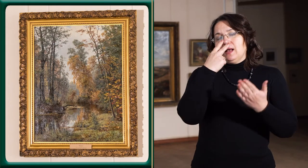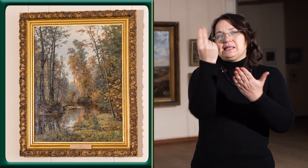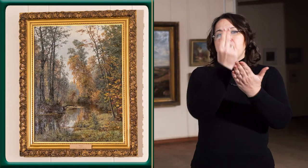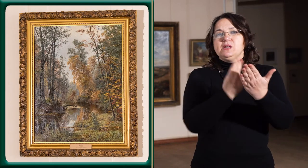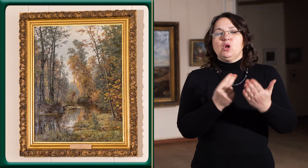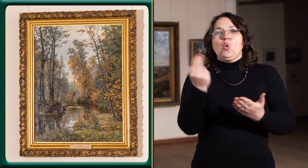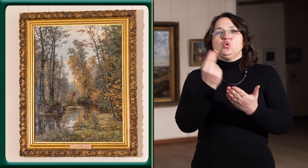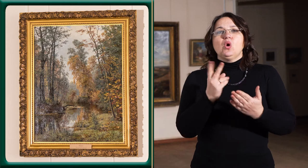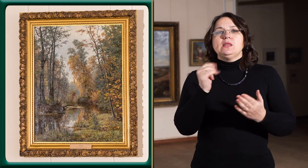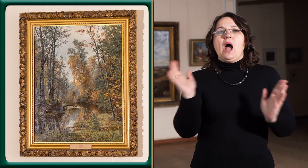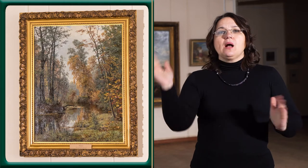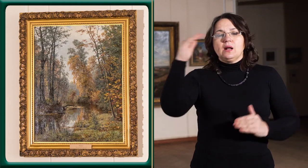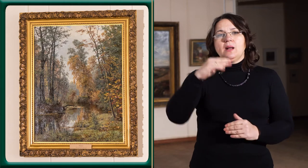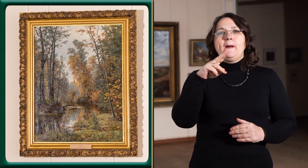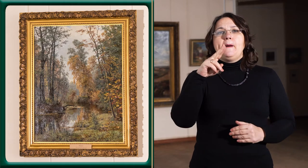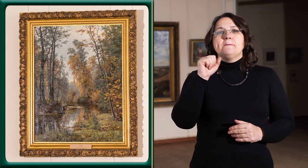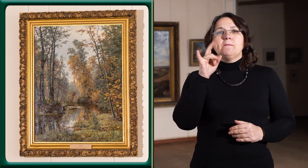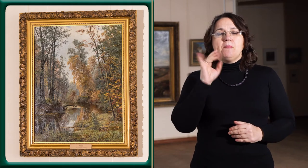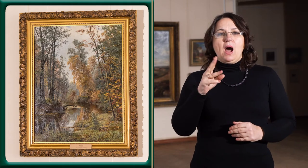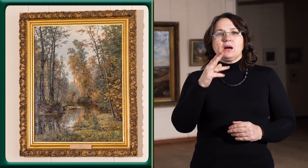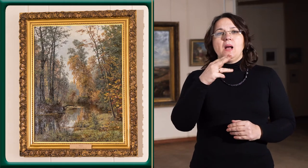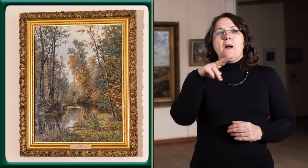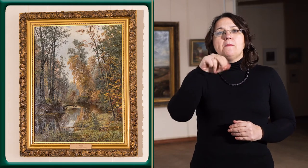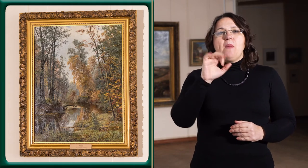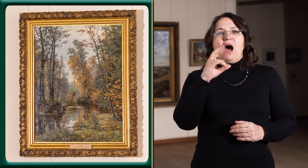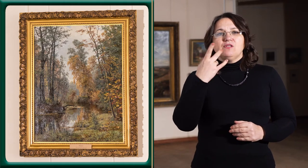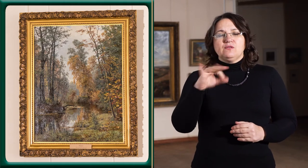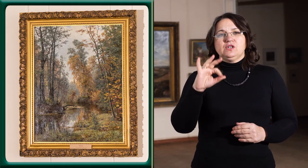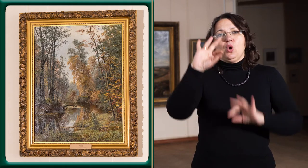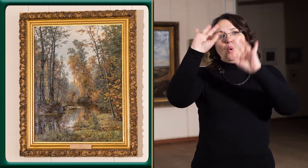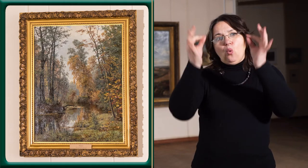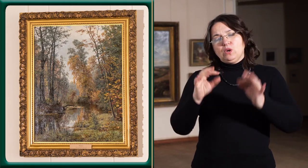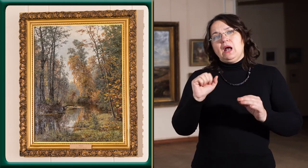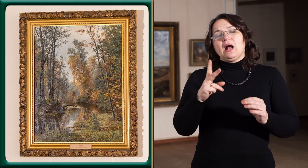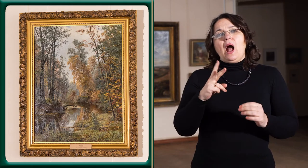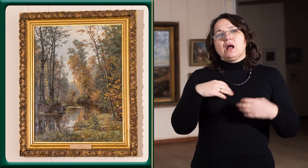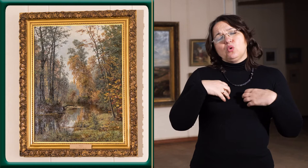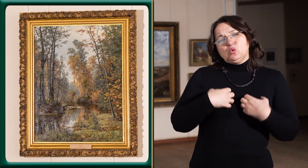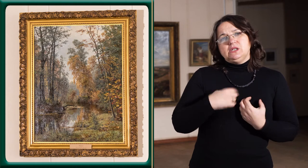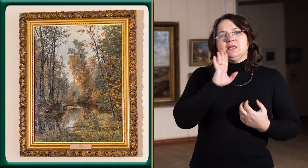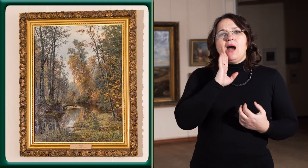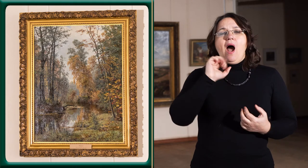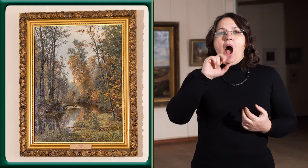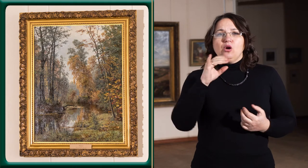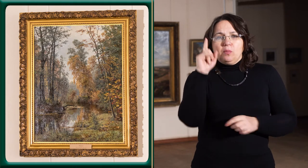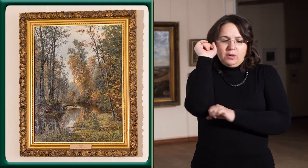Осень». Как Васнецовская Алёнушка грустит, преклонив свои ветви к воде пожелтевшая березка, и у нас